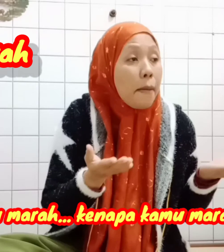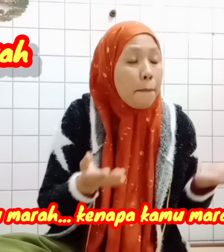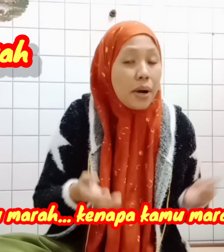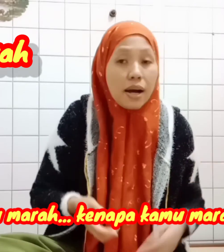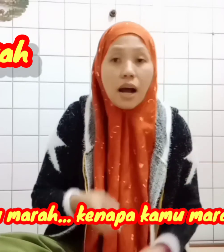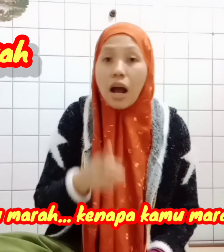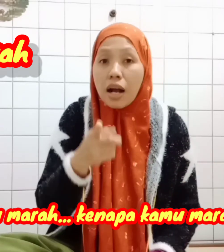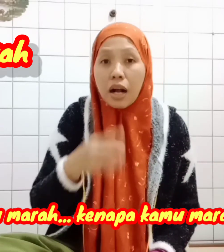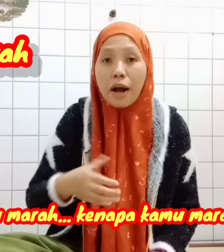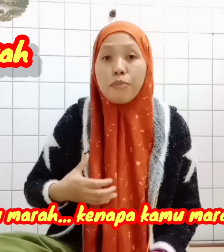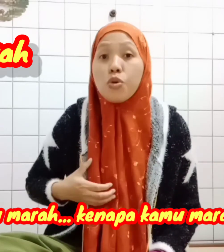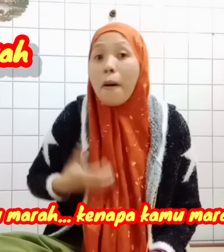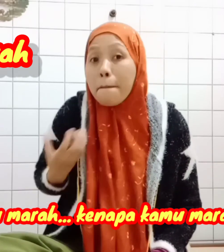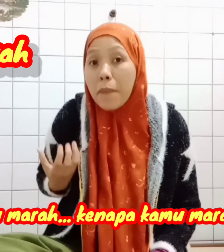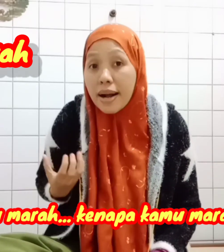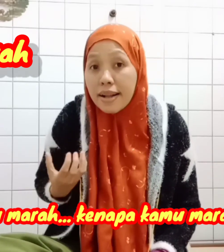Kenapa kamu marah?